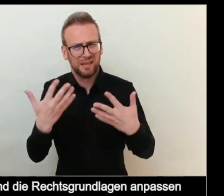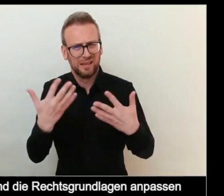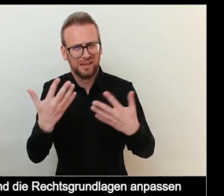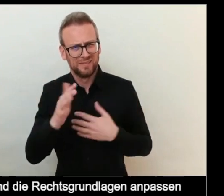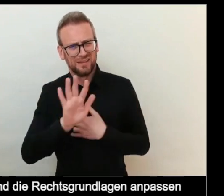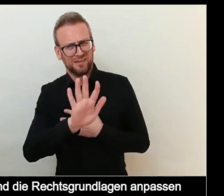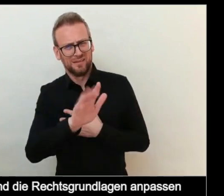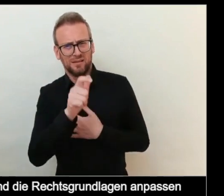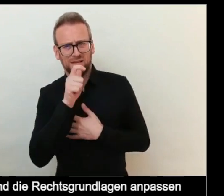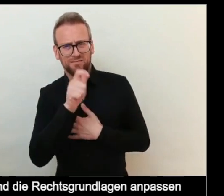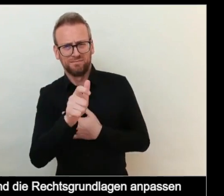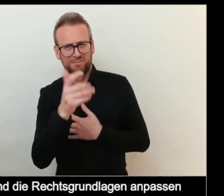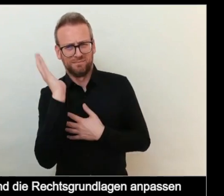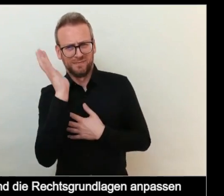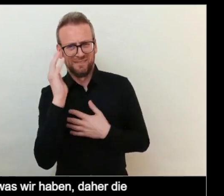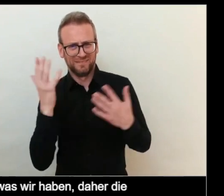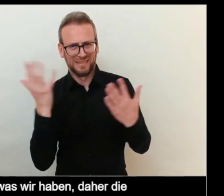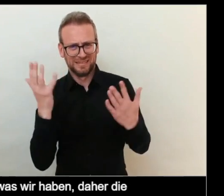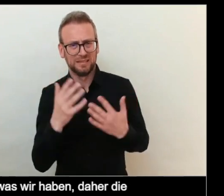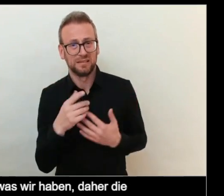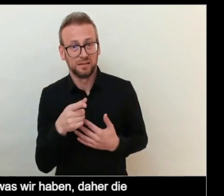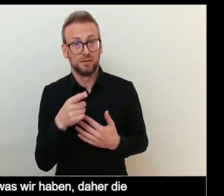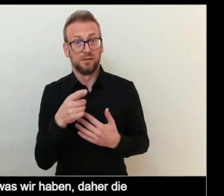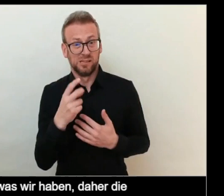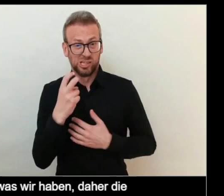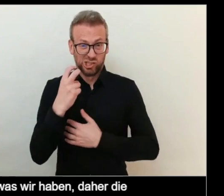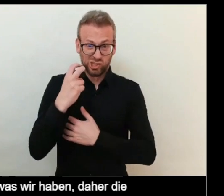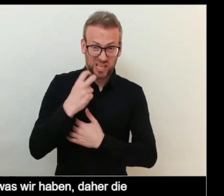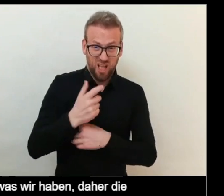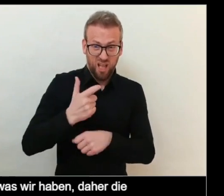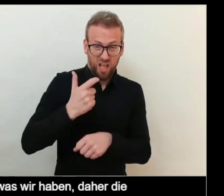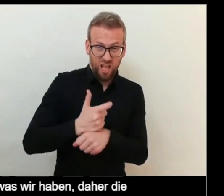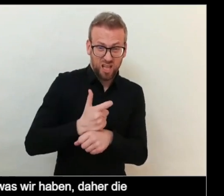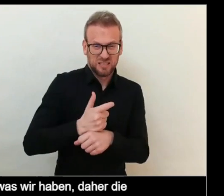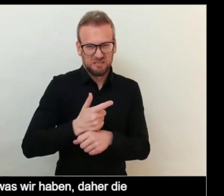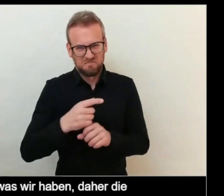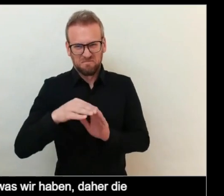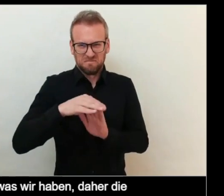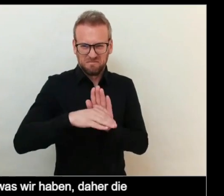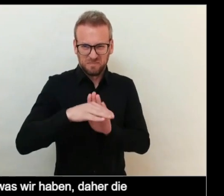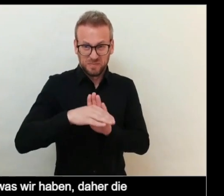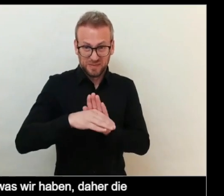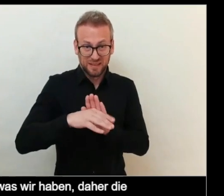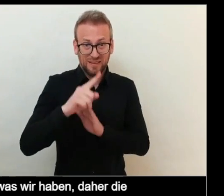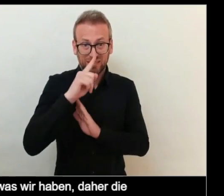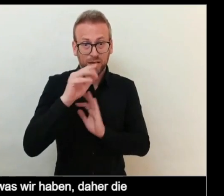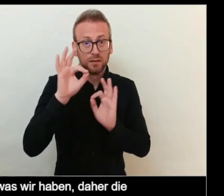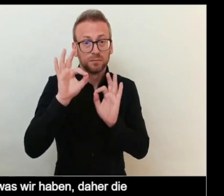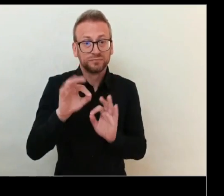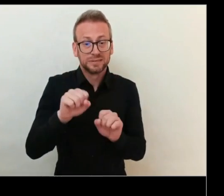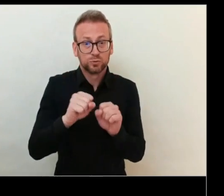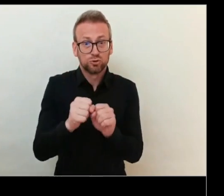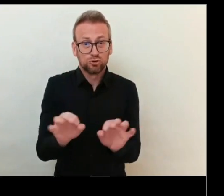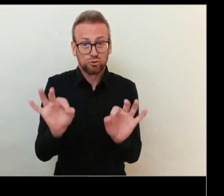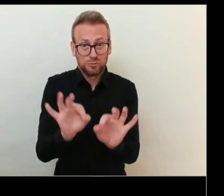Kann man das nicht irgendwann mal rechtzeitig definieren, was man denn dann machen will, das eine. Und das